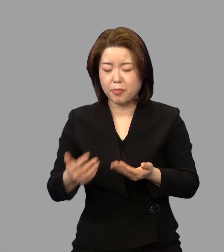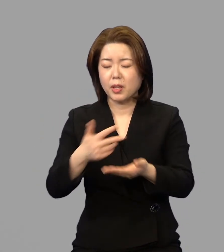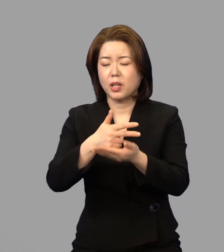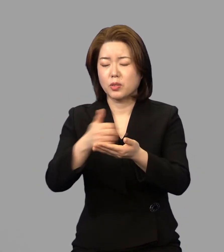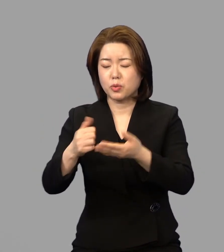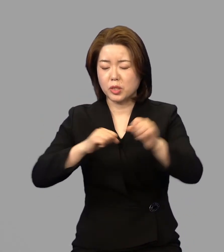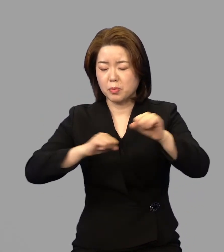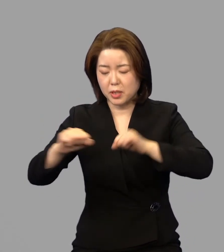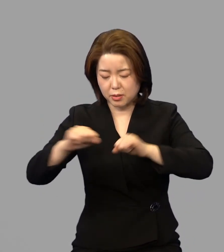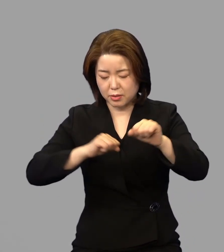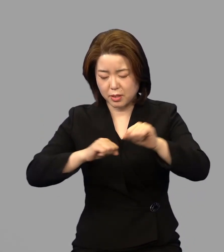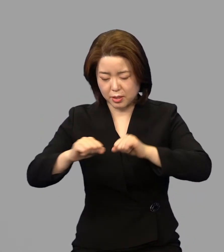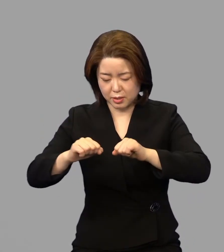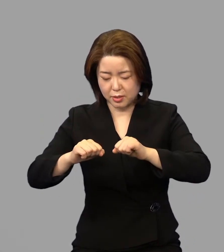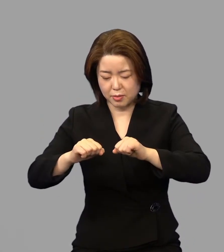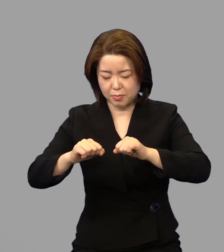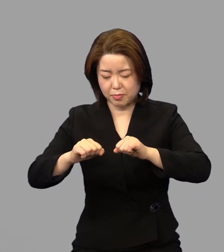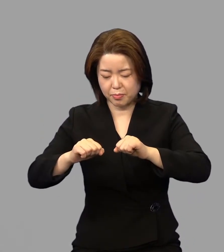주님의 역사하심을